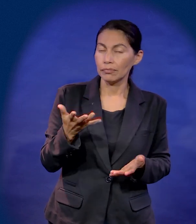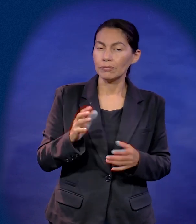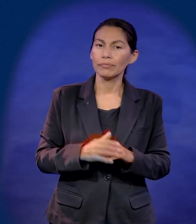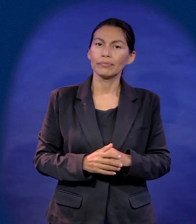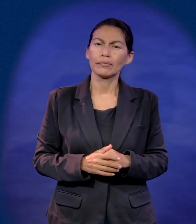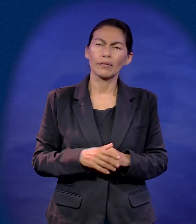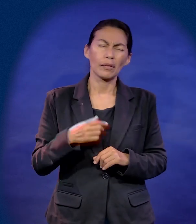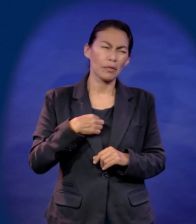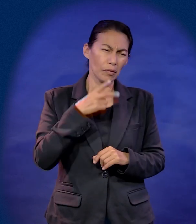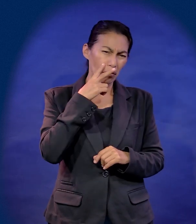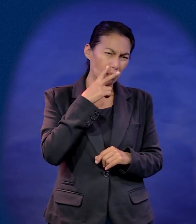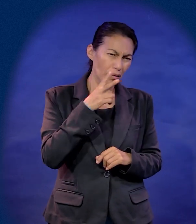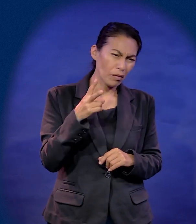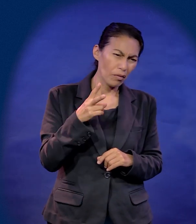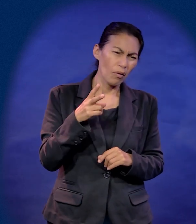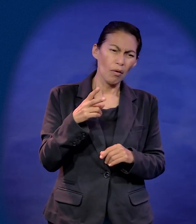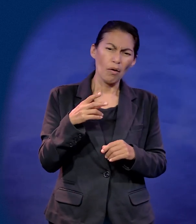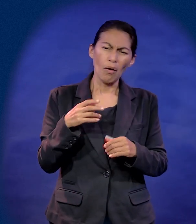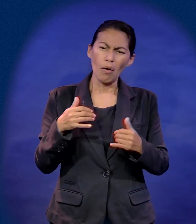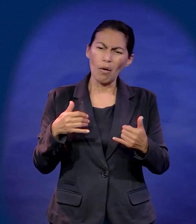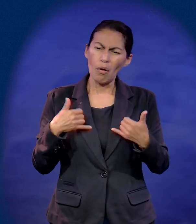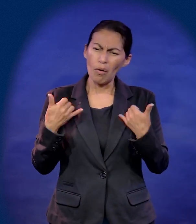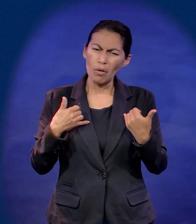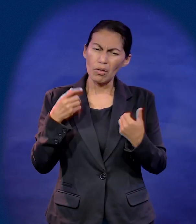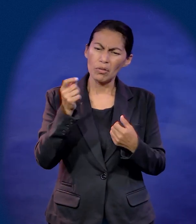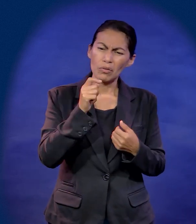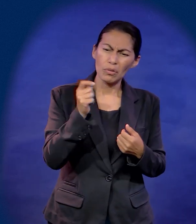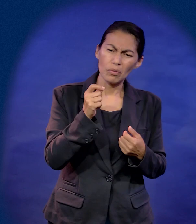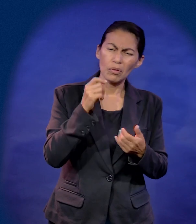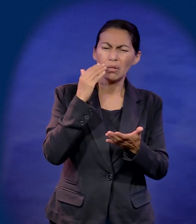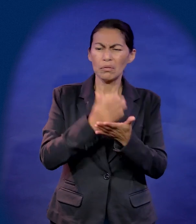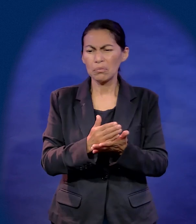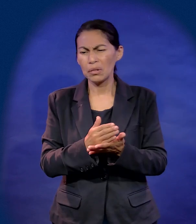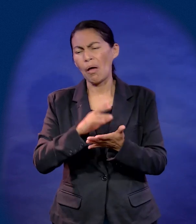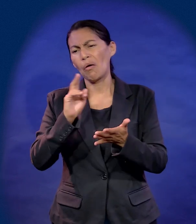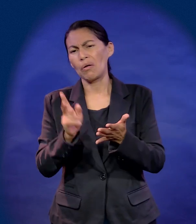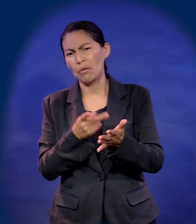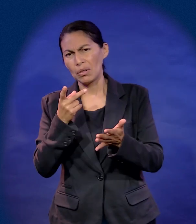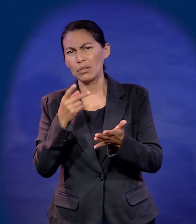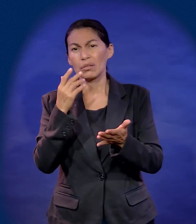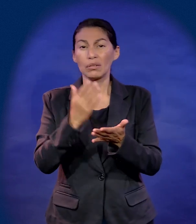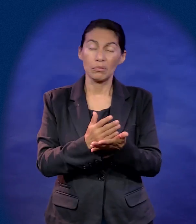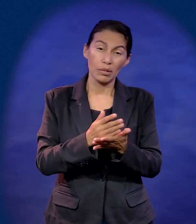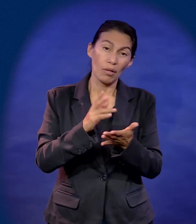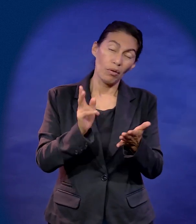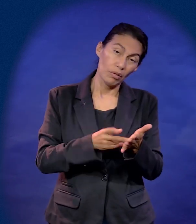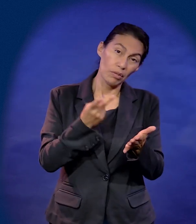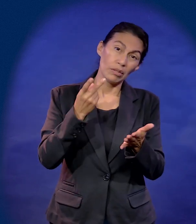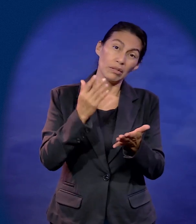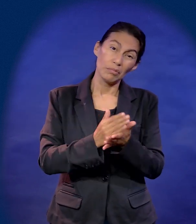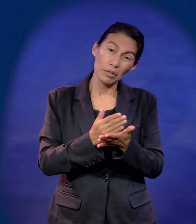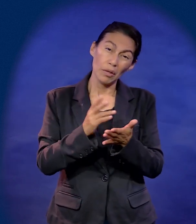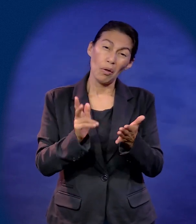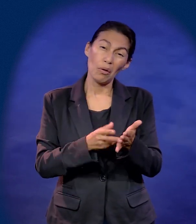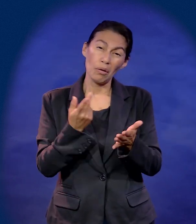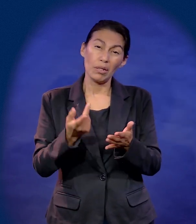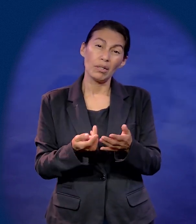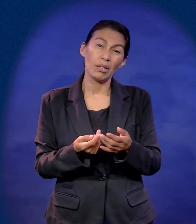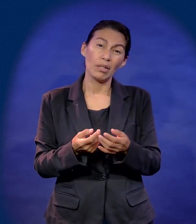y observar a muchos noviazgos que rompen y regresan, rompen y regresan. Eso es